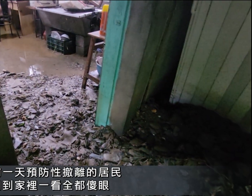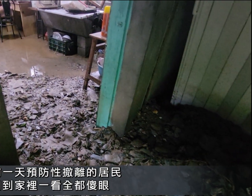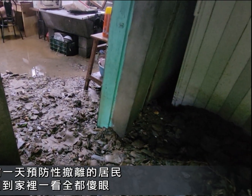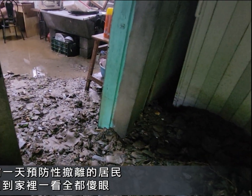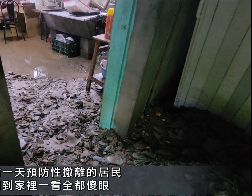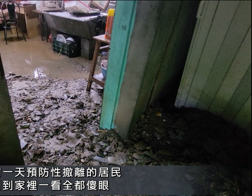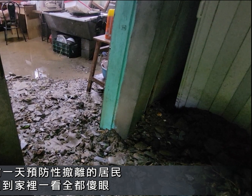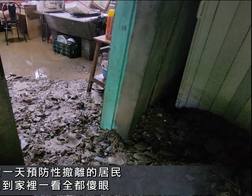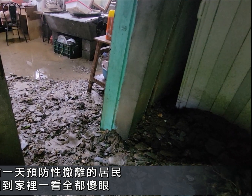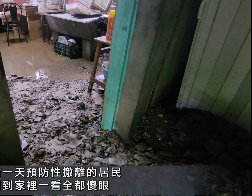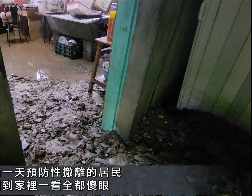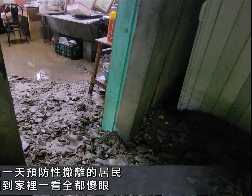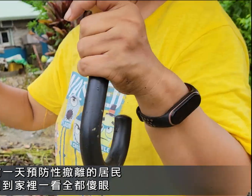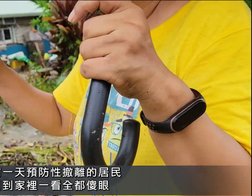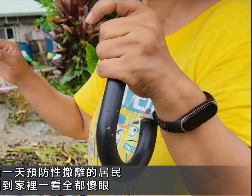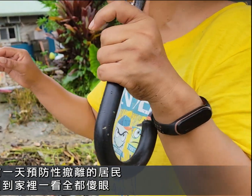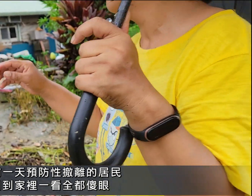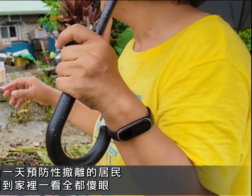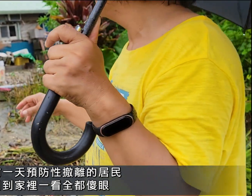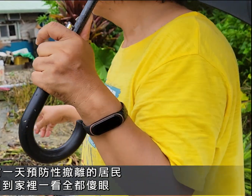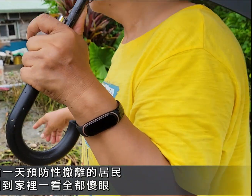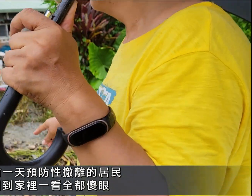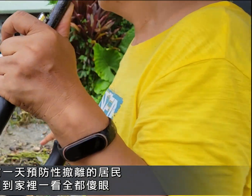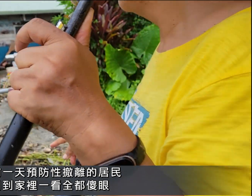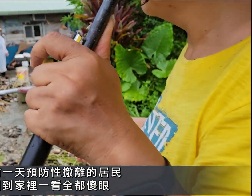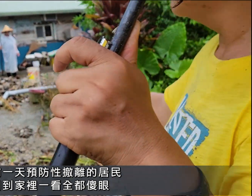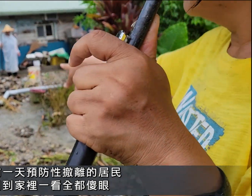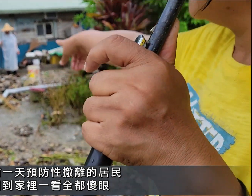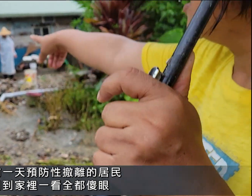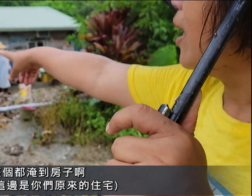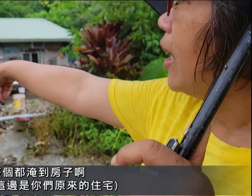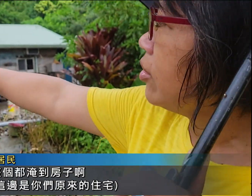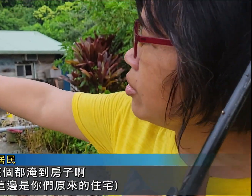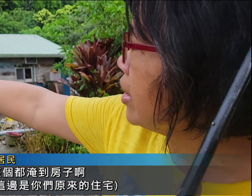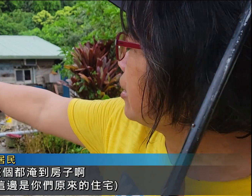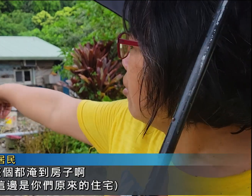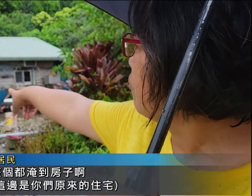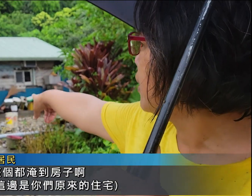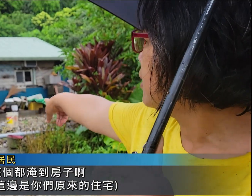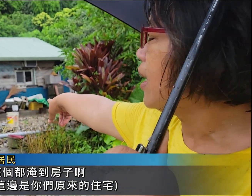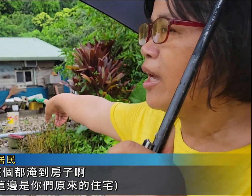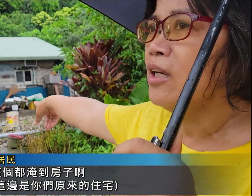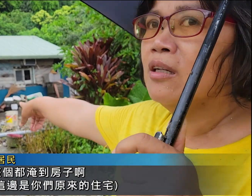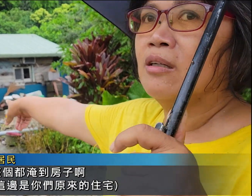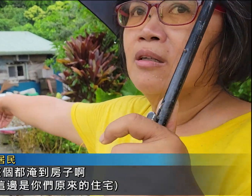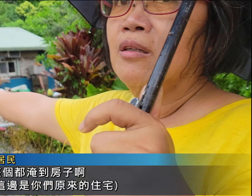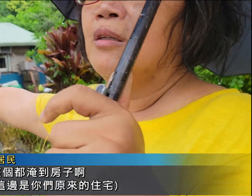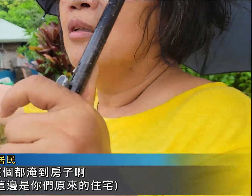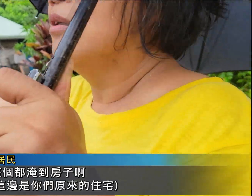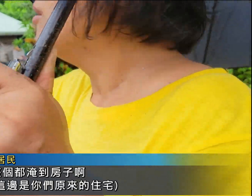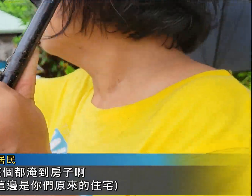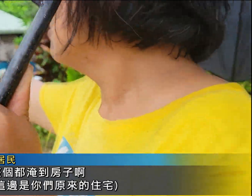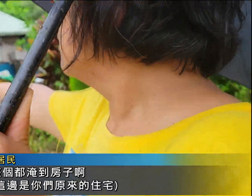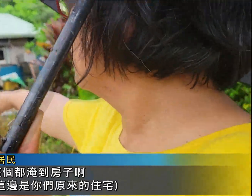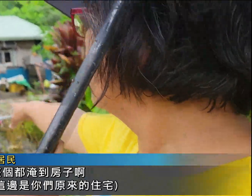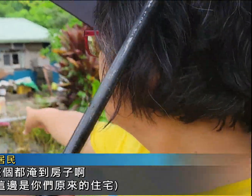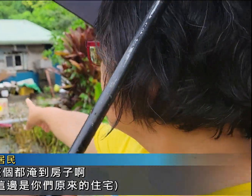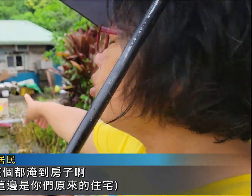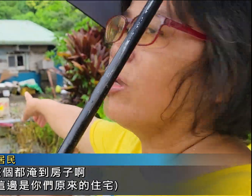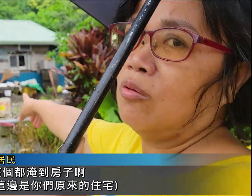离的居民回到家里一看，全都傻眼。哇， 整个都淹到房子啊！ 这边是你们原来的住宅？ 对，我住